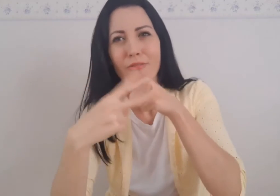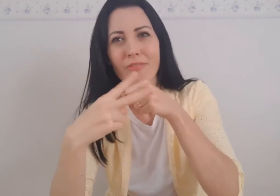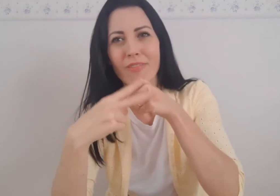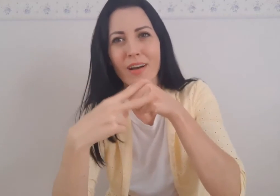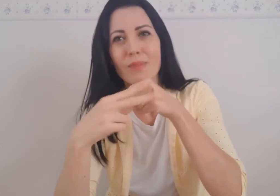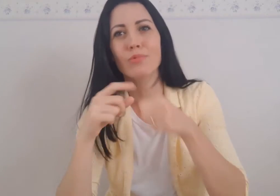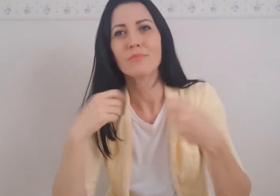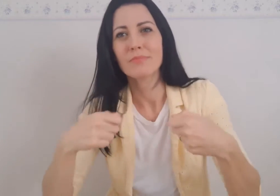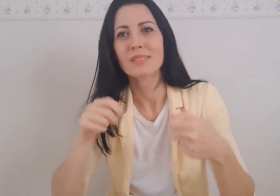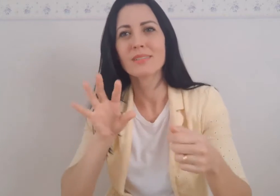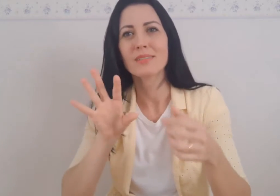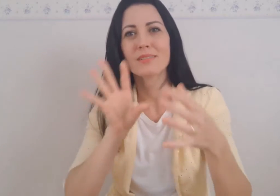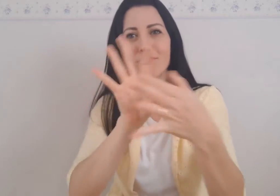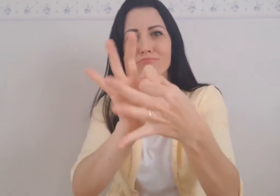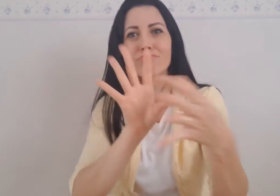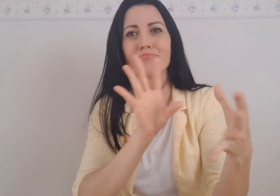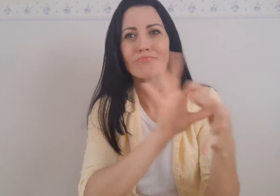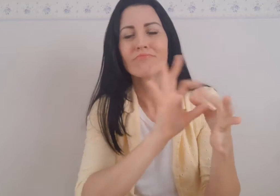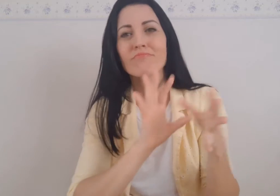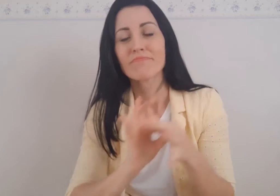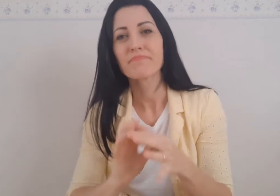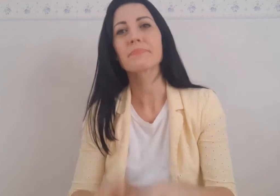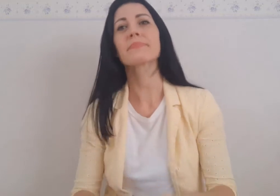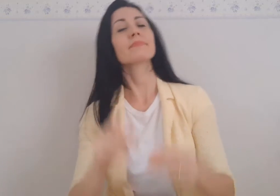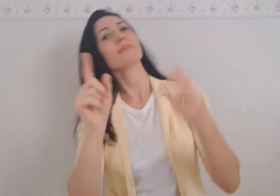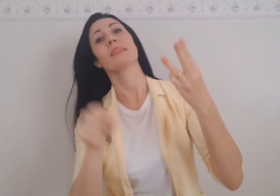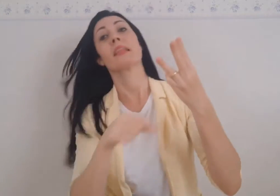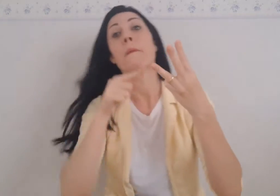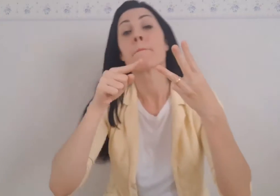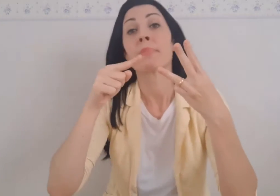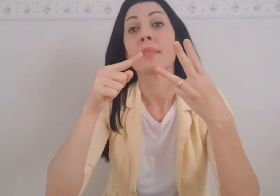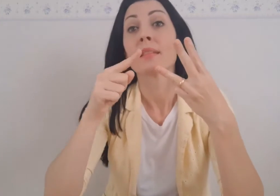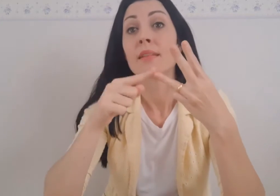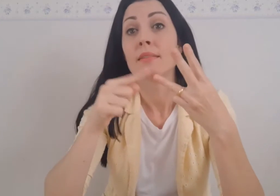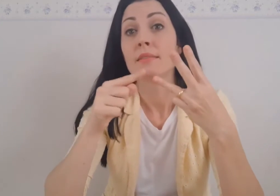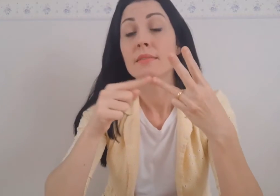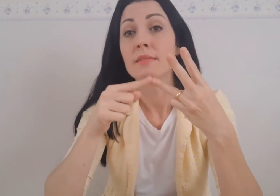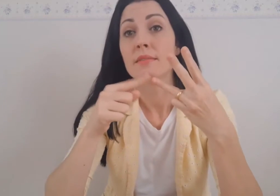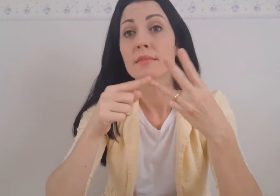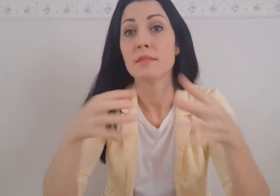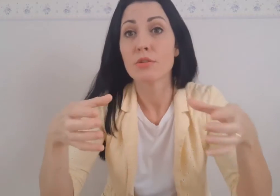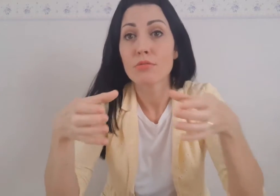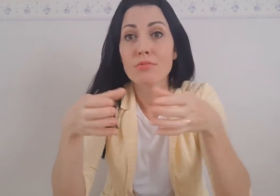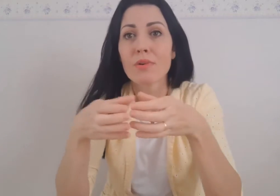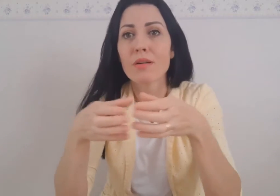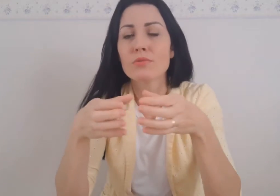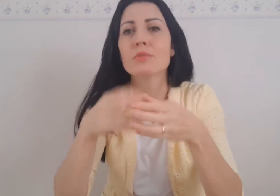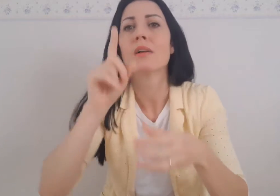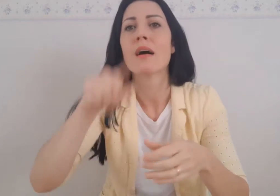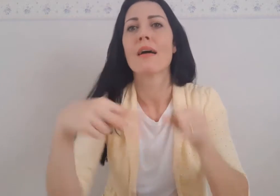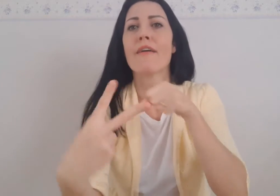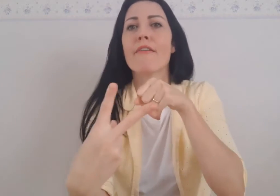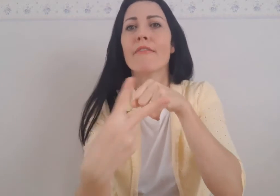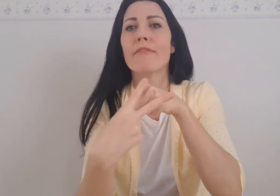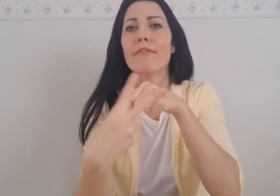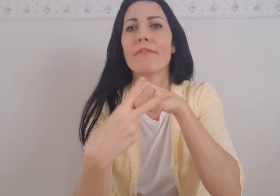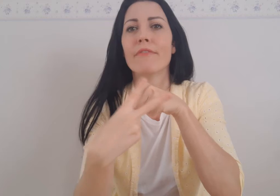para entender esses verbos que precisam de concordância? O terceiro grupo são os